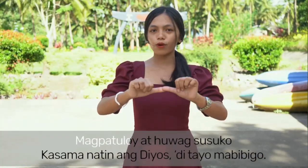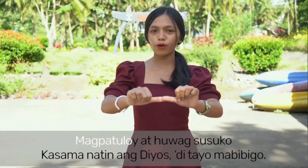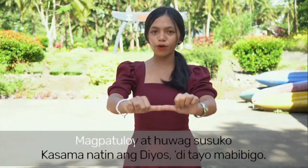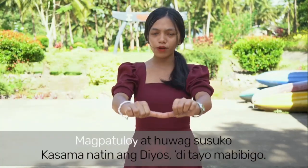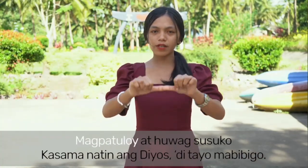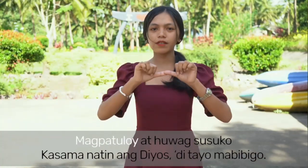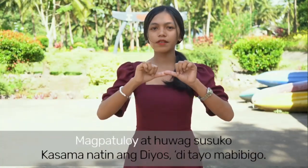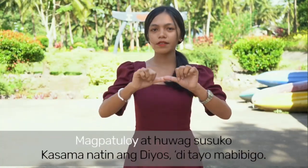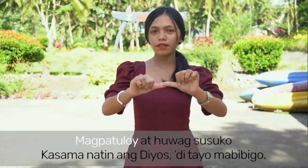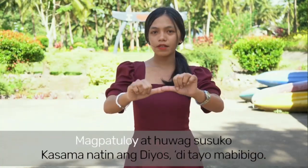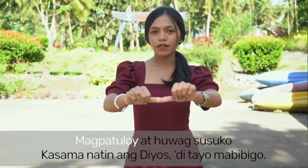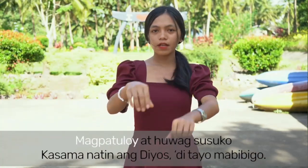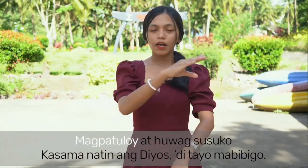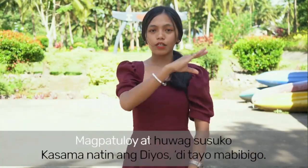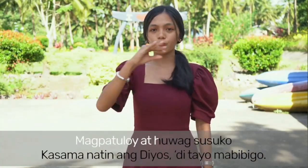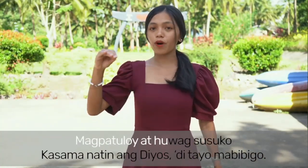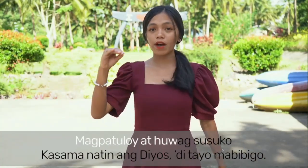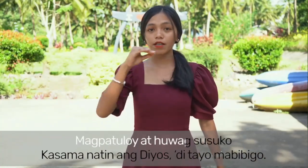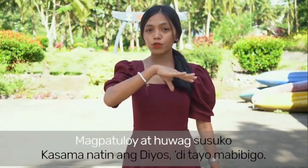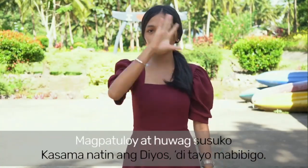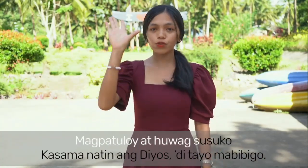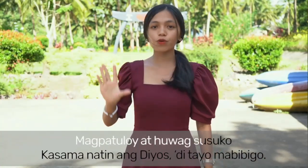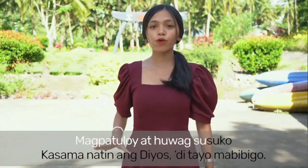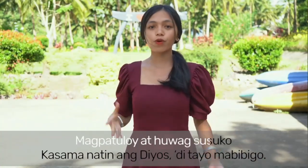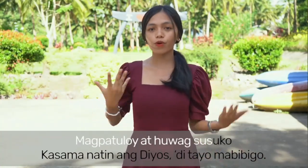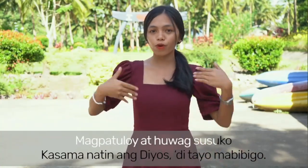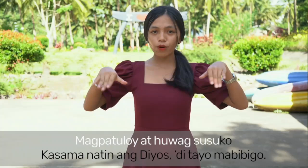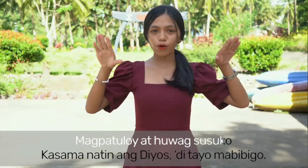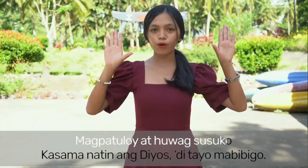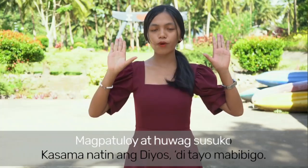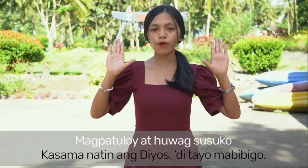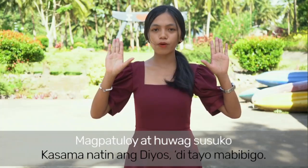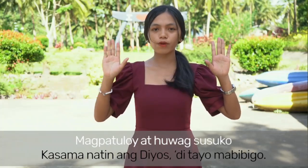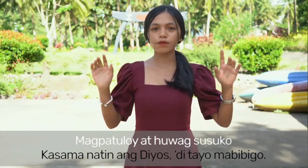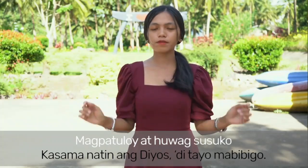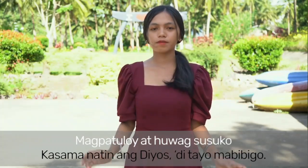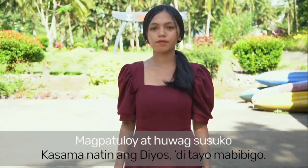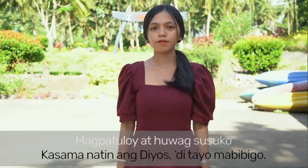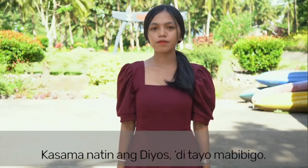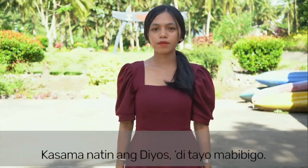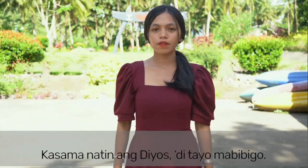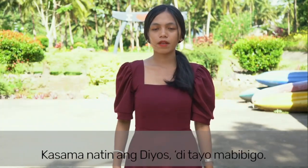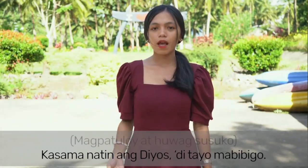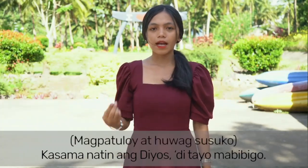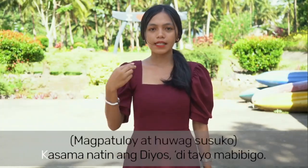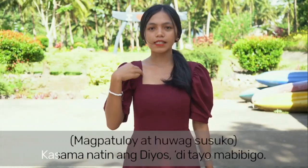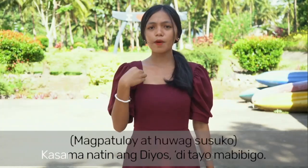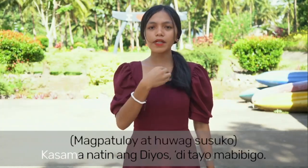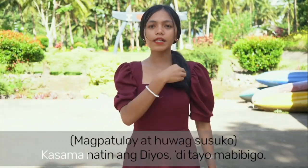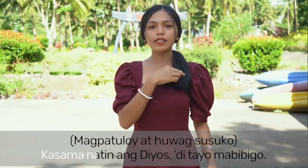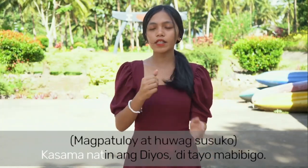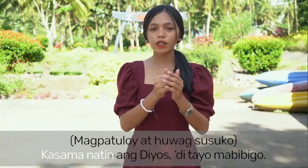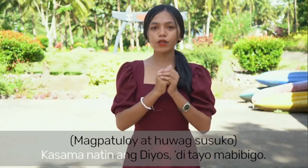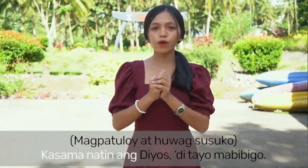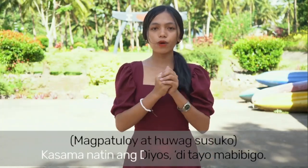Magpatuloy at huwag susuko. Kasama natin ang Diyos.